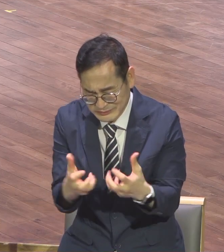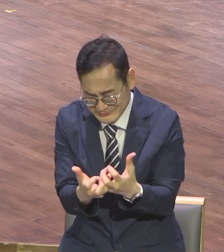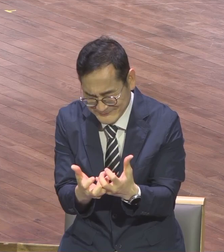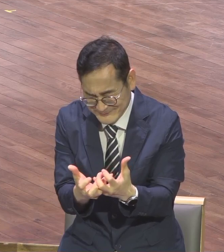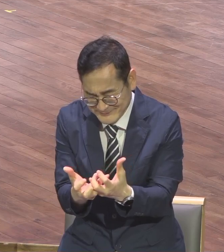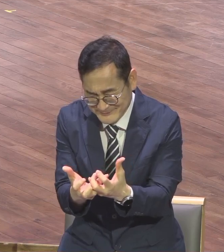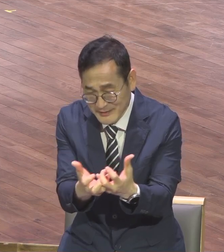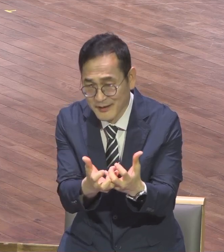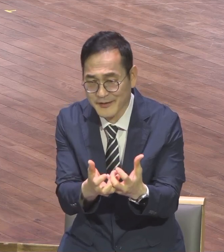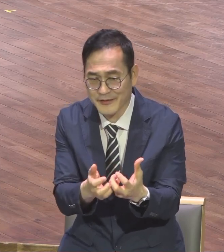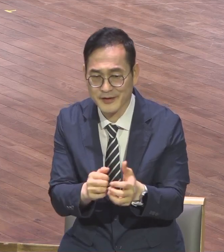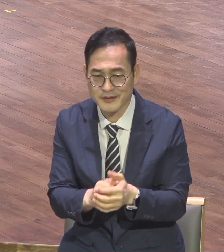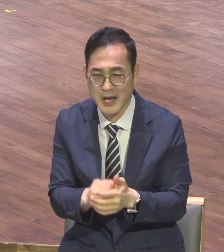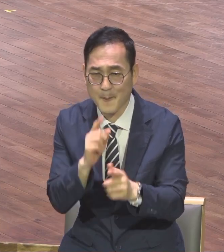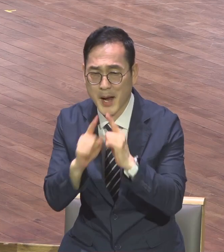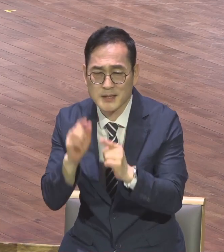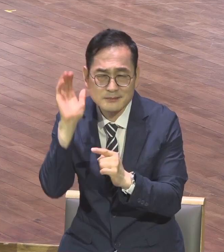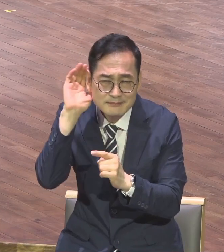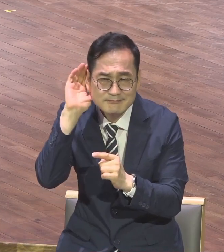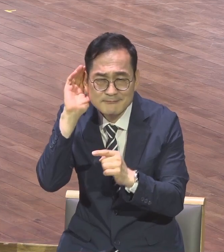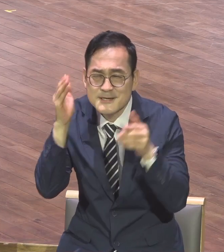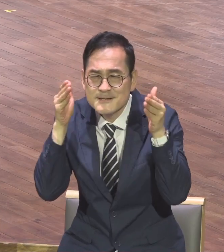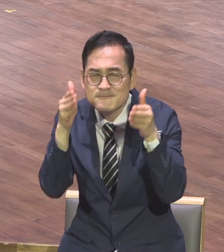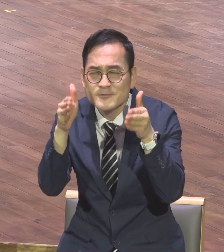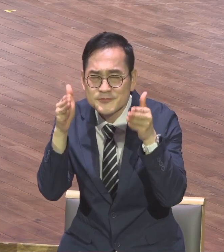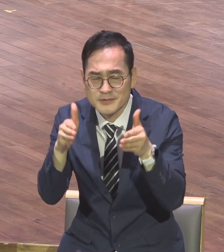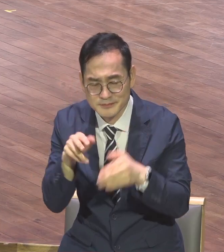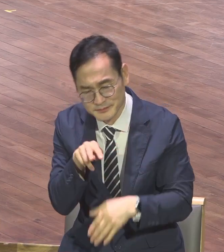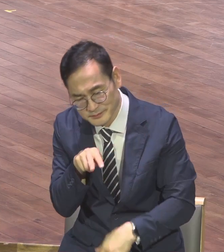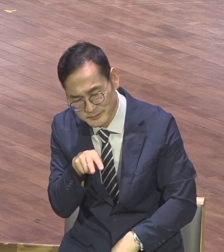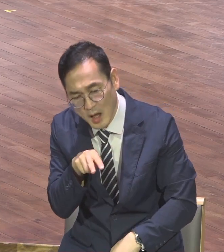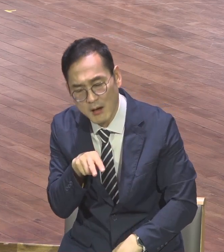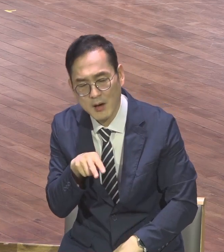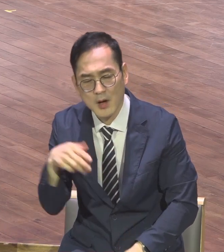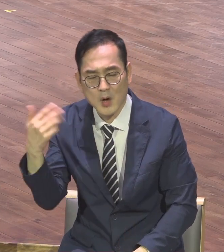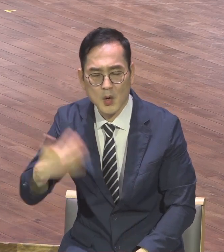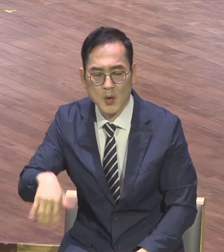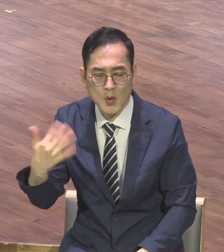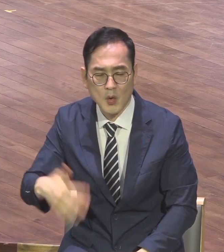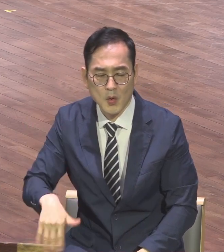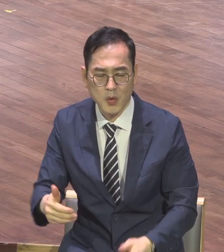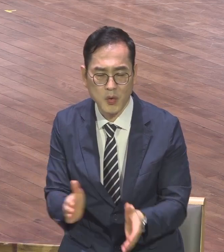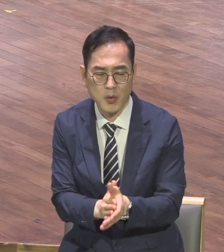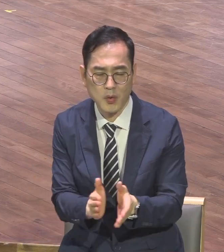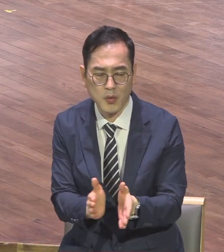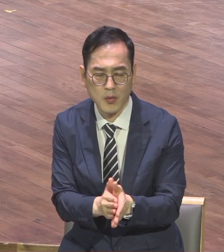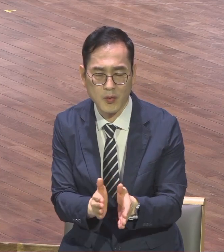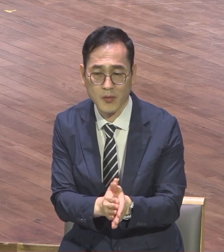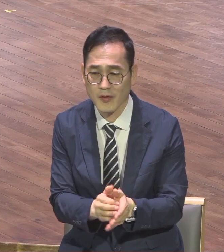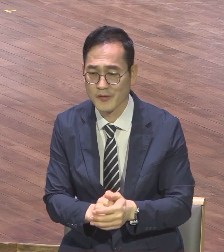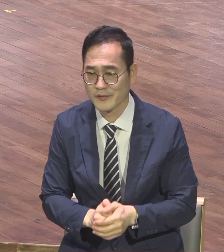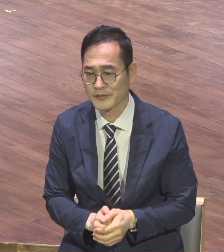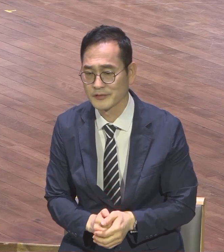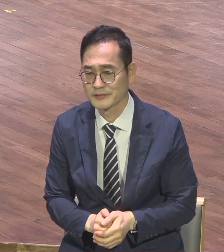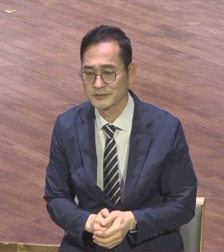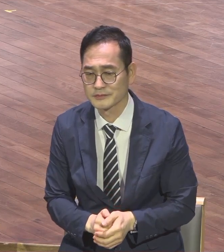그렇게 며칠 동안 메시지만 듣는 거 보면서 참 대단하다. 대단해. 그